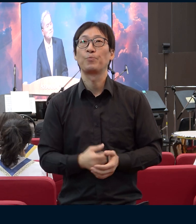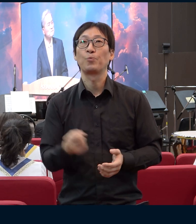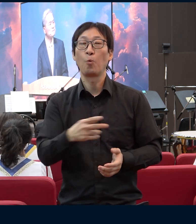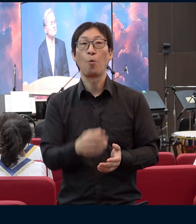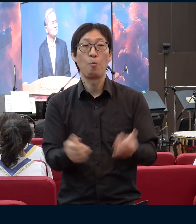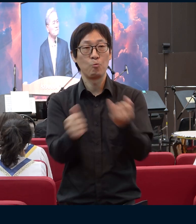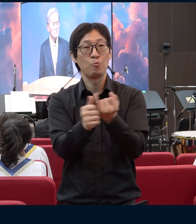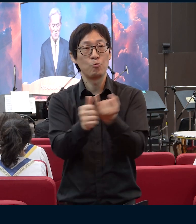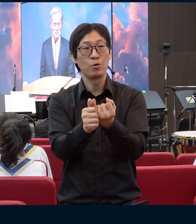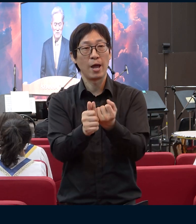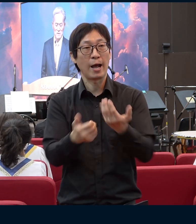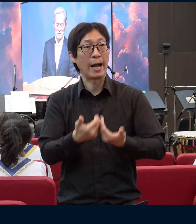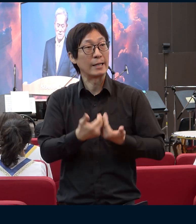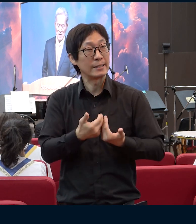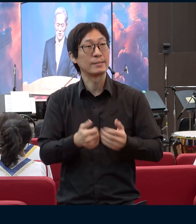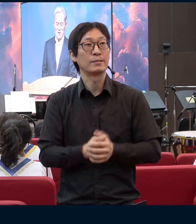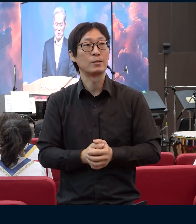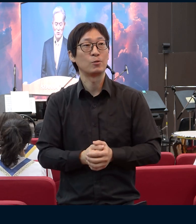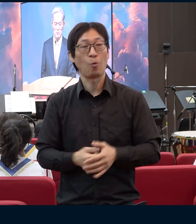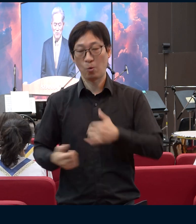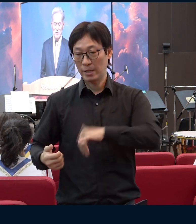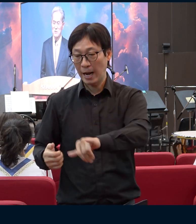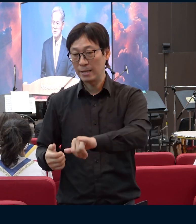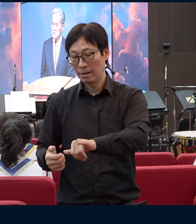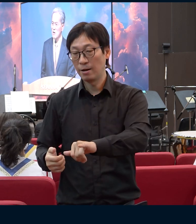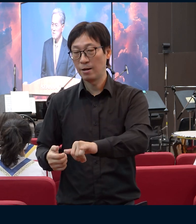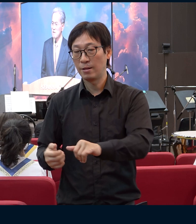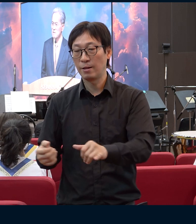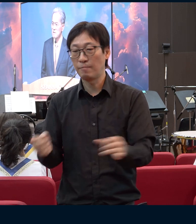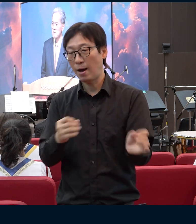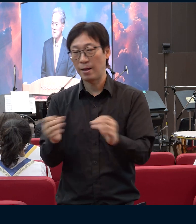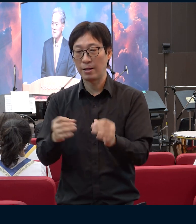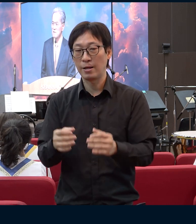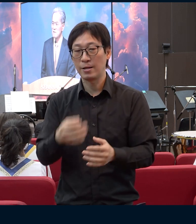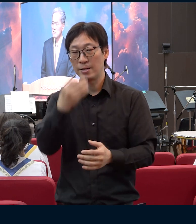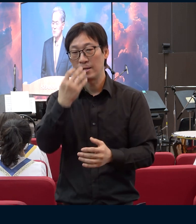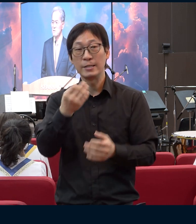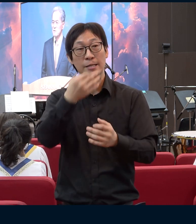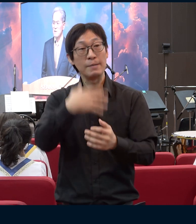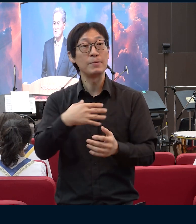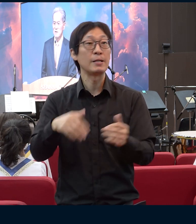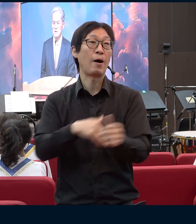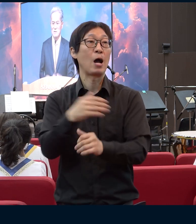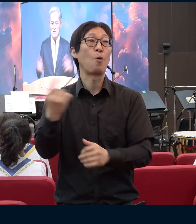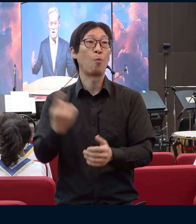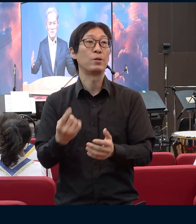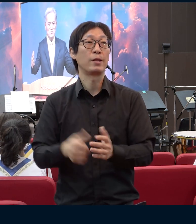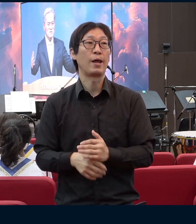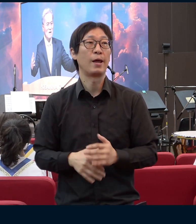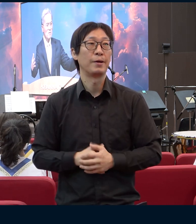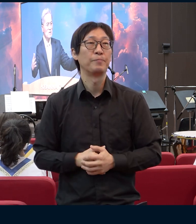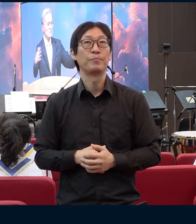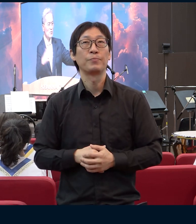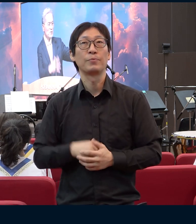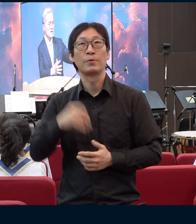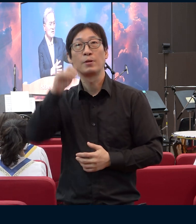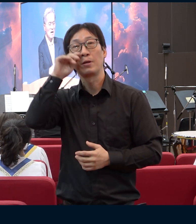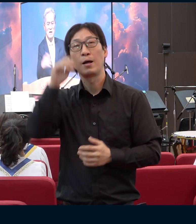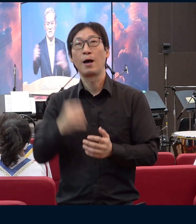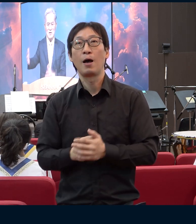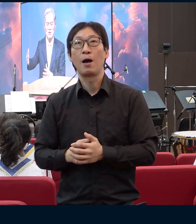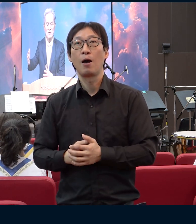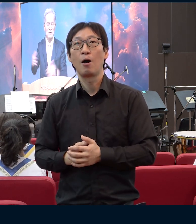부부간의 갈등이나 혹은 자녀에 대한 어떤 부분에서 힘들어할 때, 여러분, 이렇게 하나님 주신